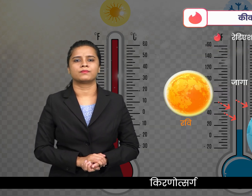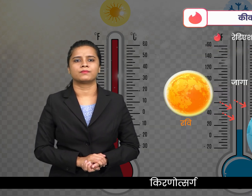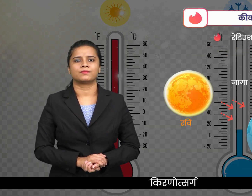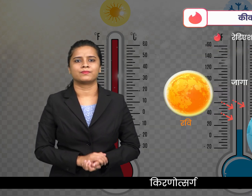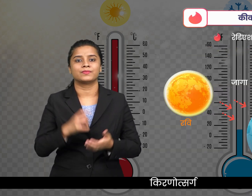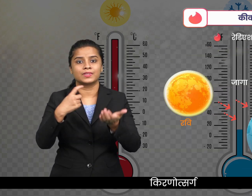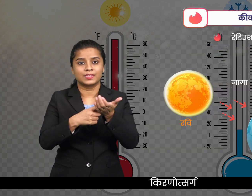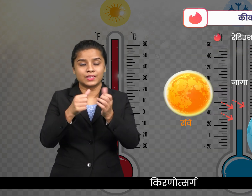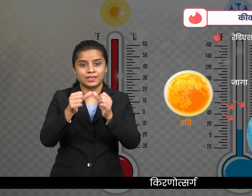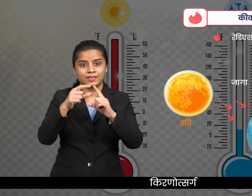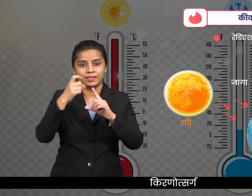किरणोत्सर्ग